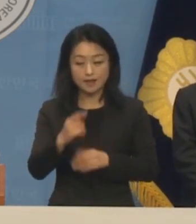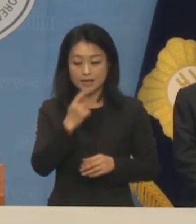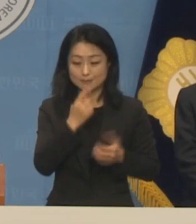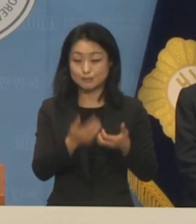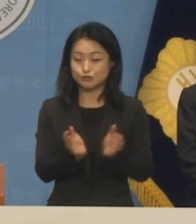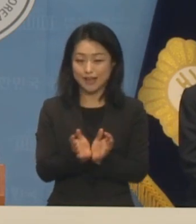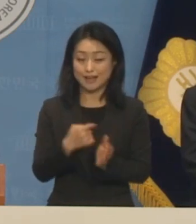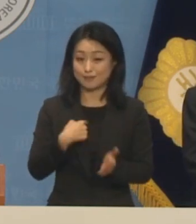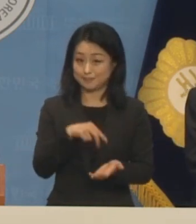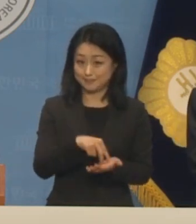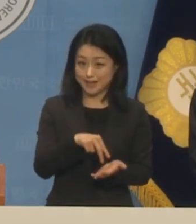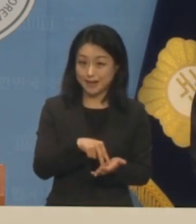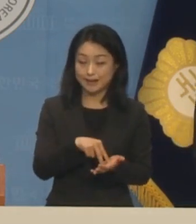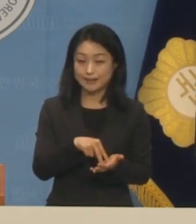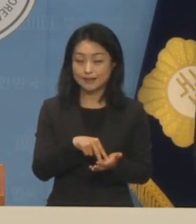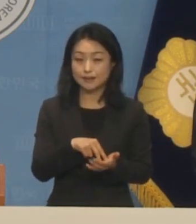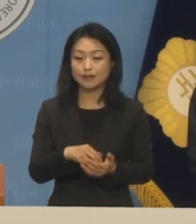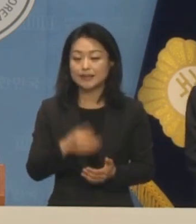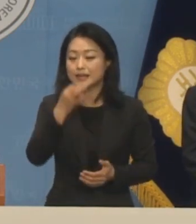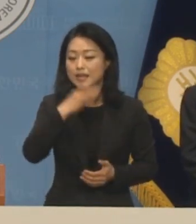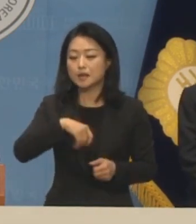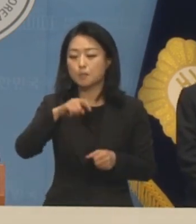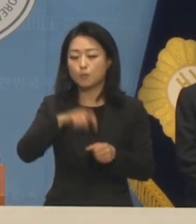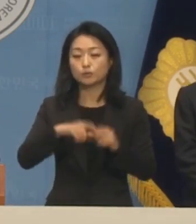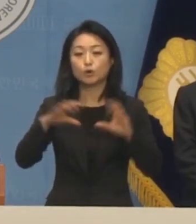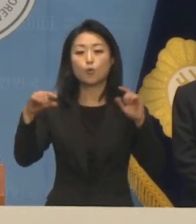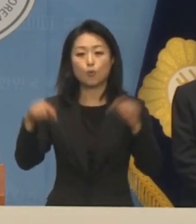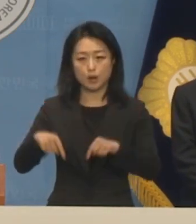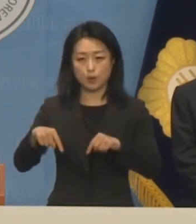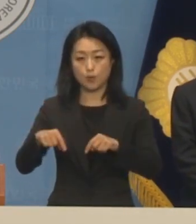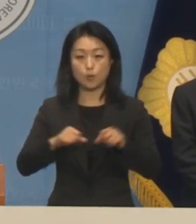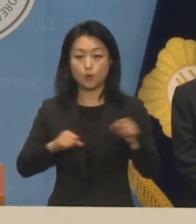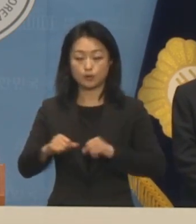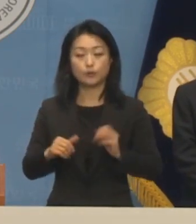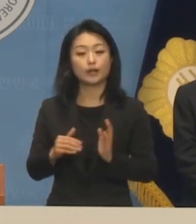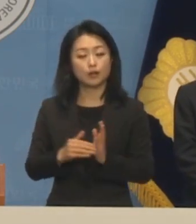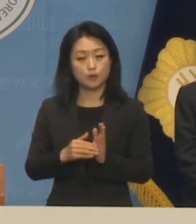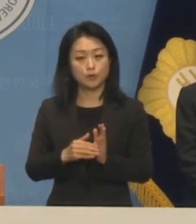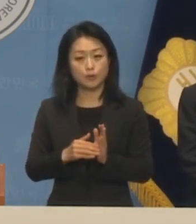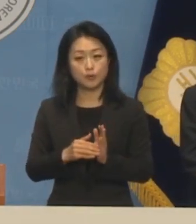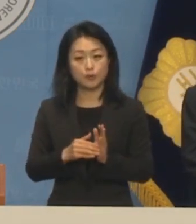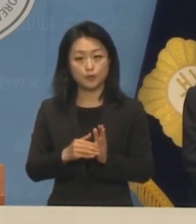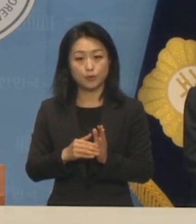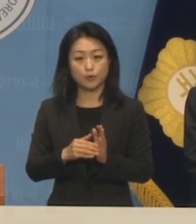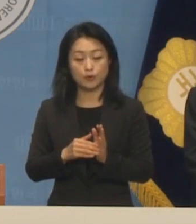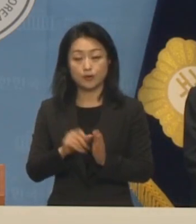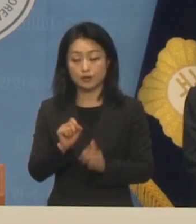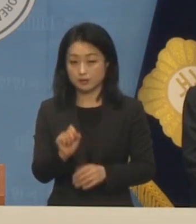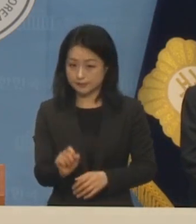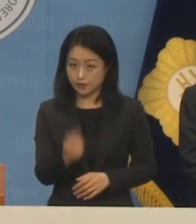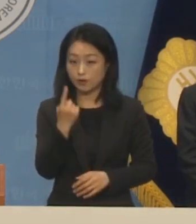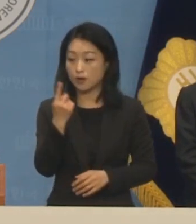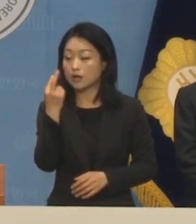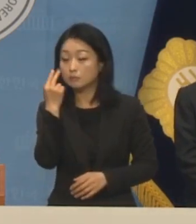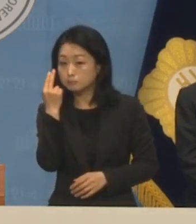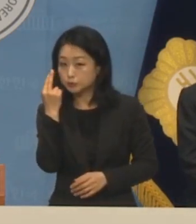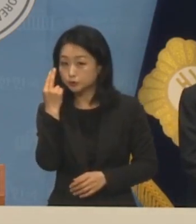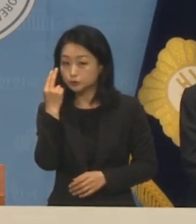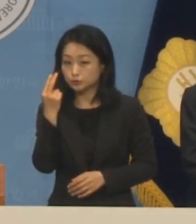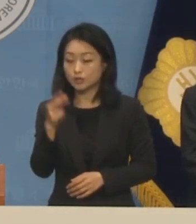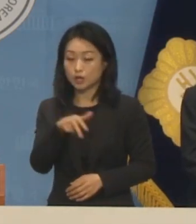민주당은 실용 외교적인 입장을 부각시켰고 또 그런 방식을 통하여 미국